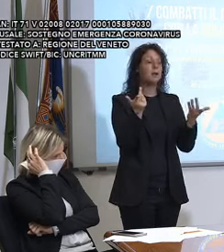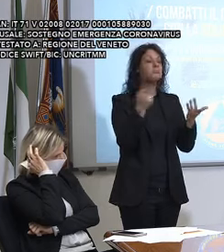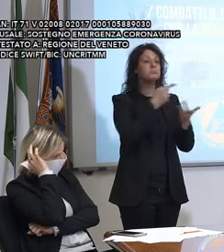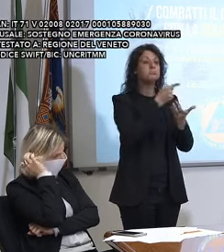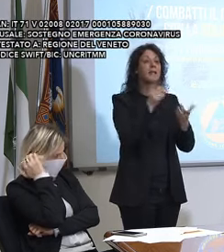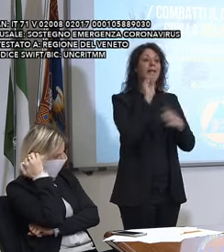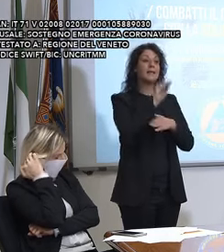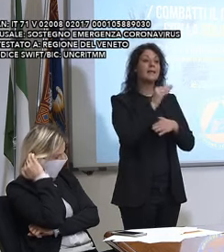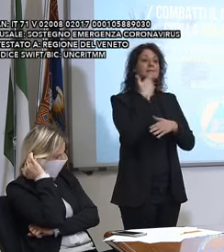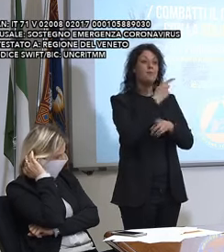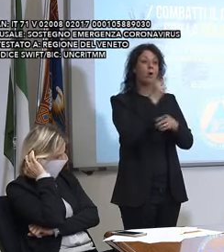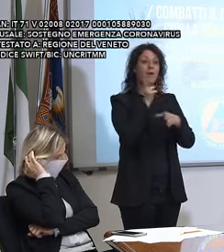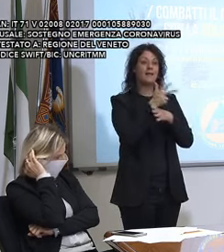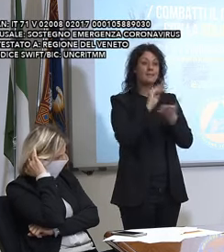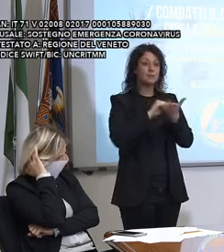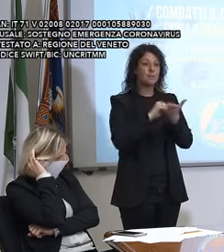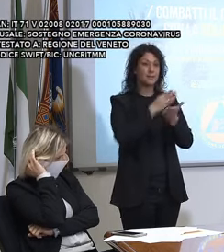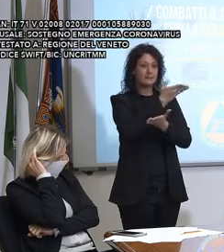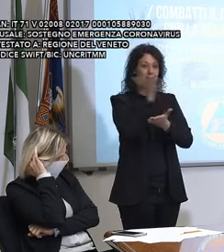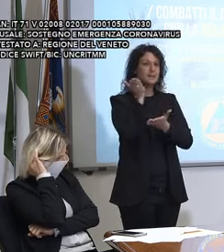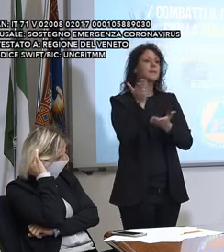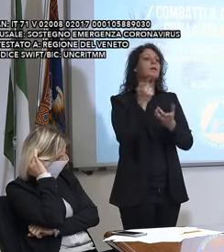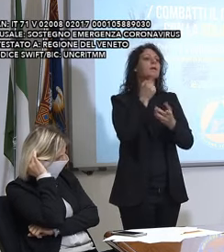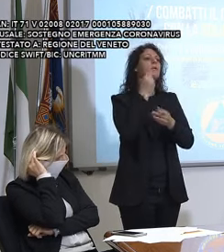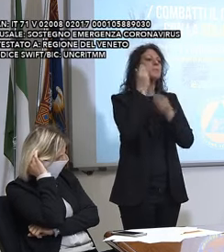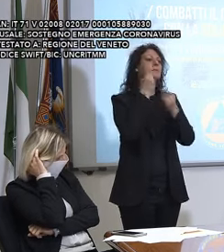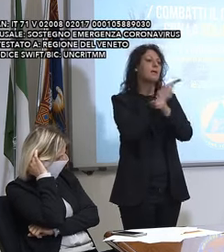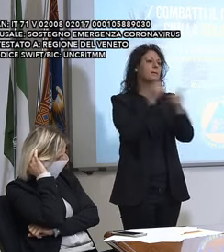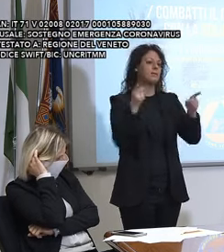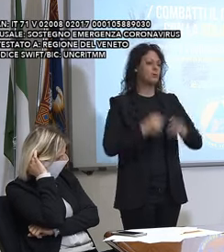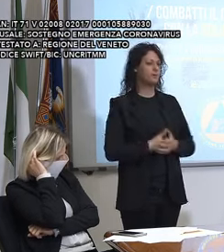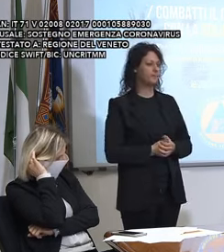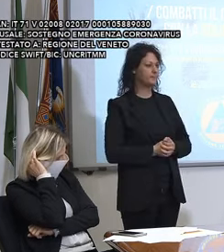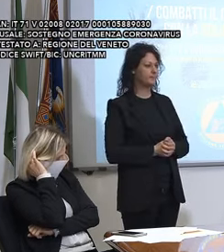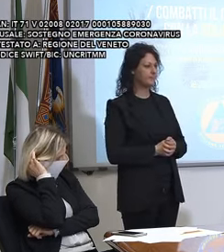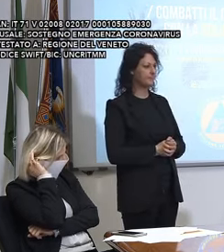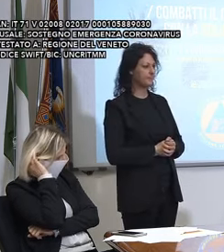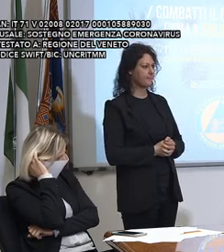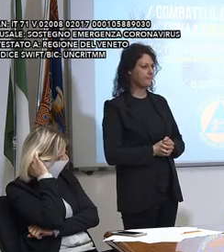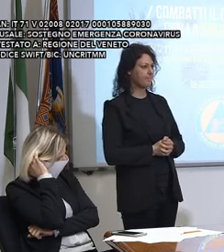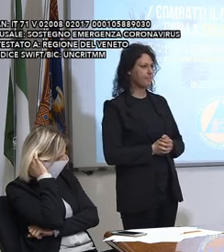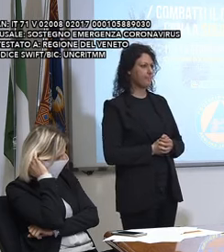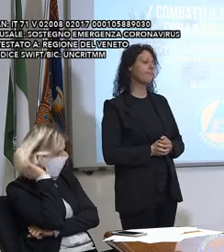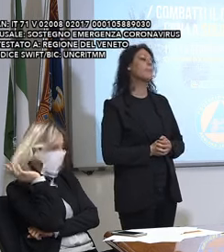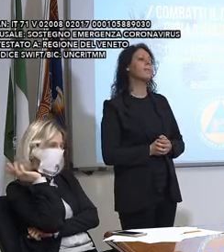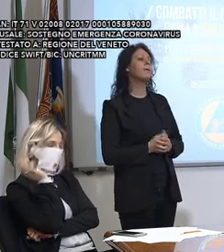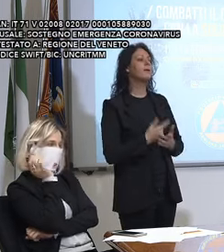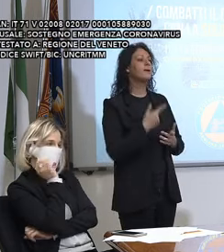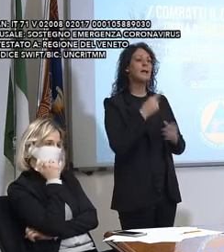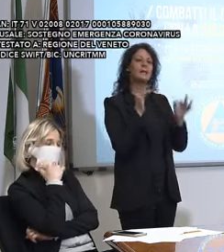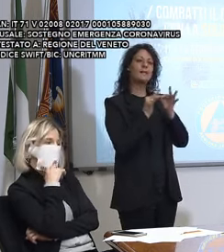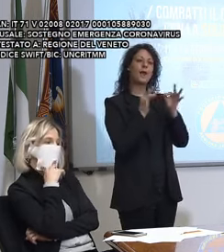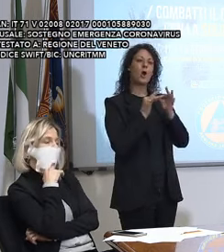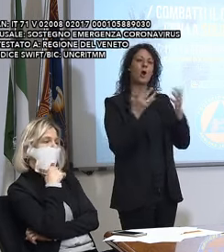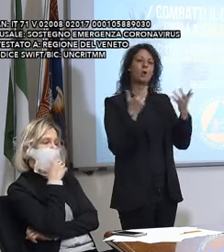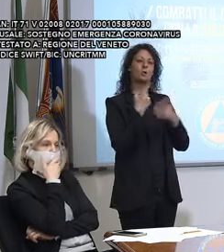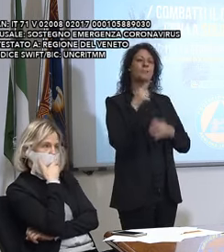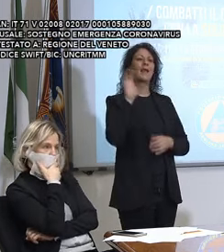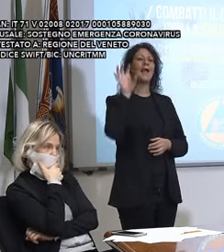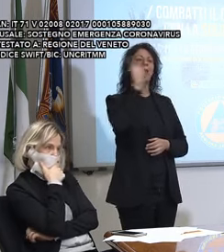questa istanza. Galvana, agenzia ANSA, Presidente, lei è d'accordo per l'apertura differenziata per regioni e se